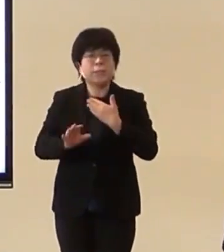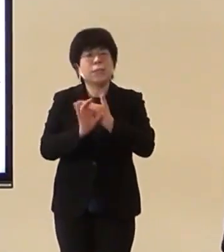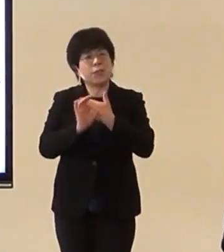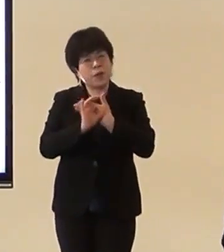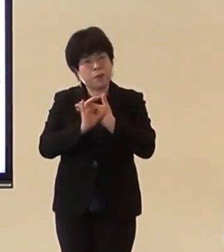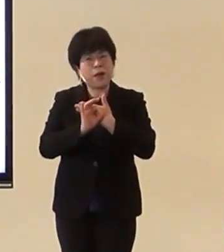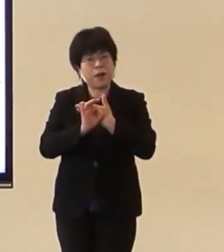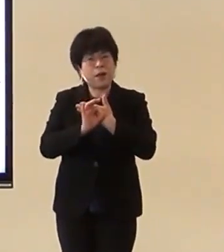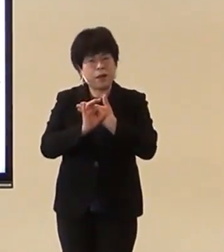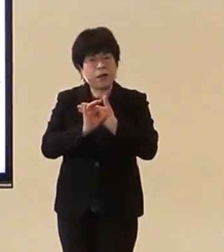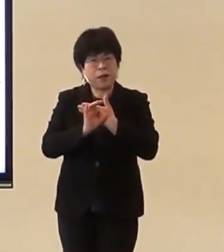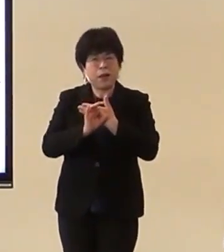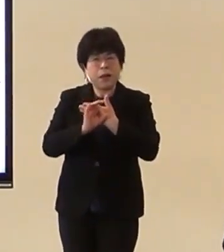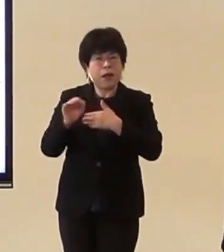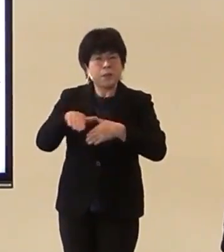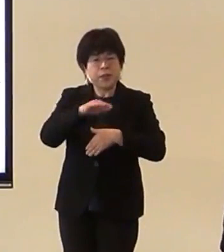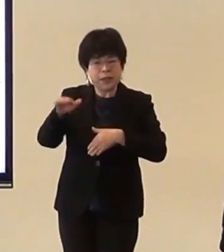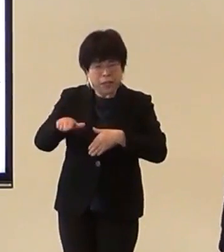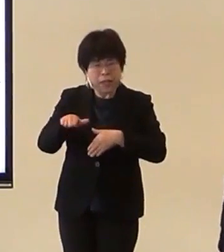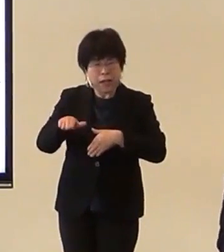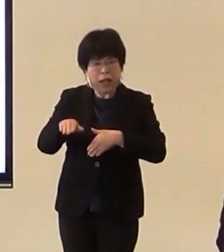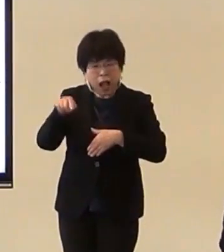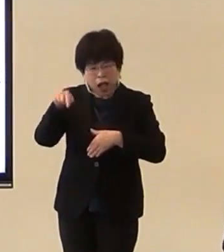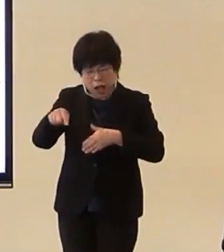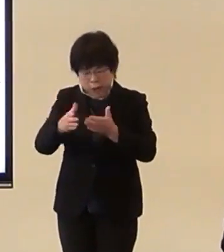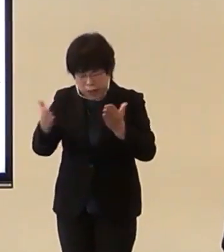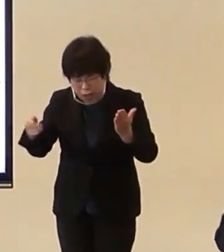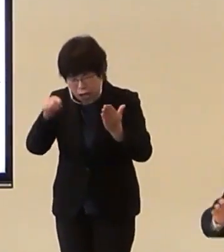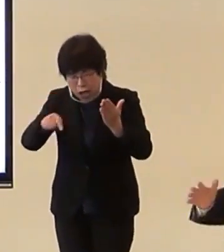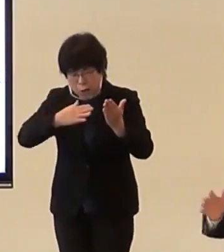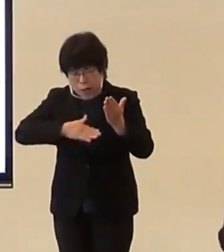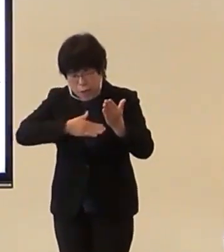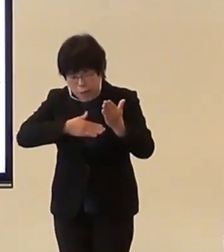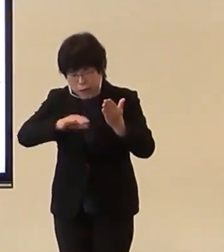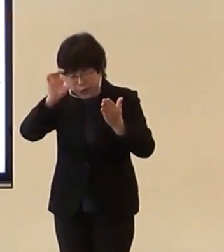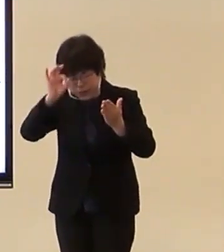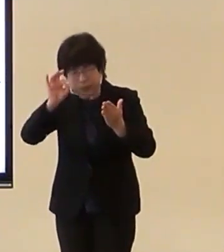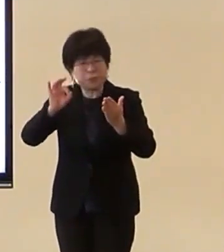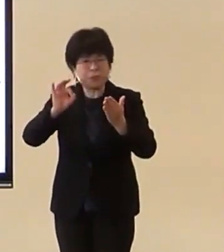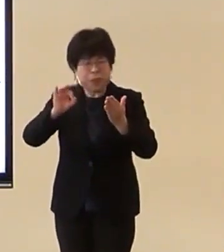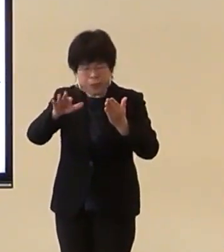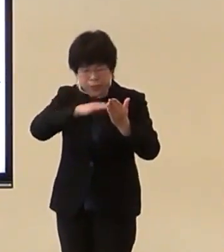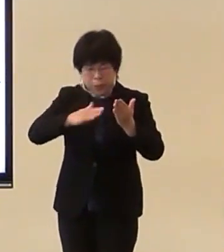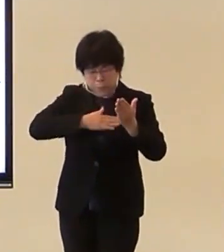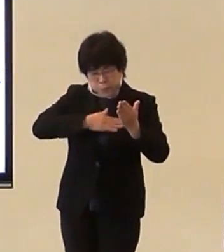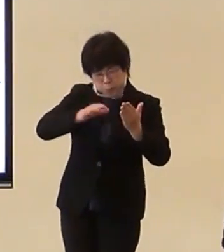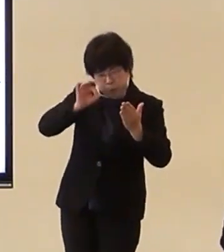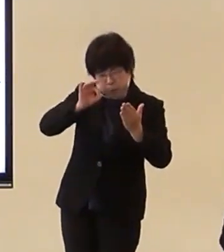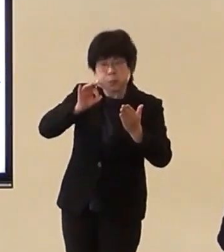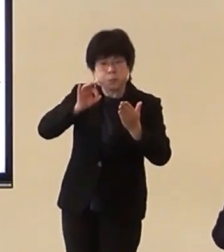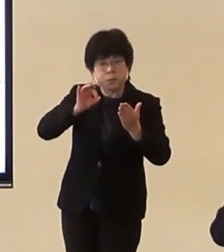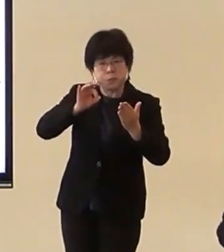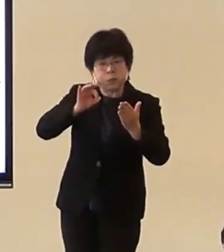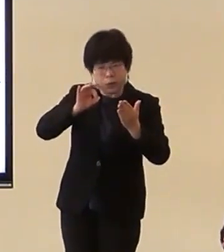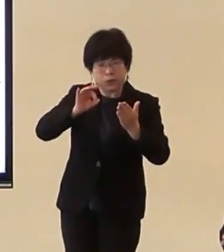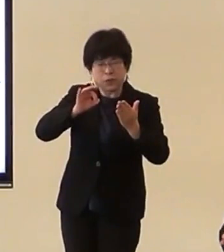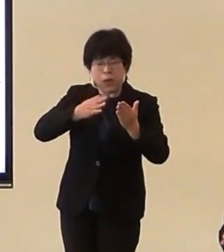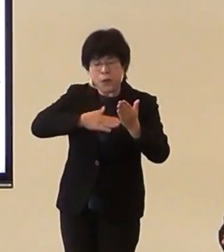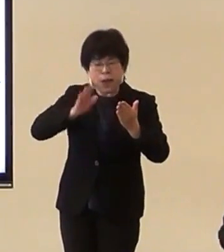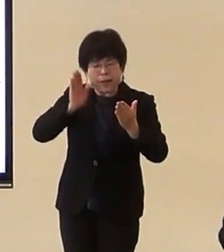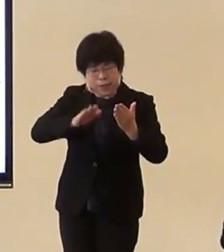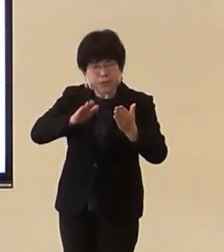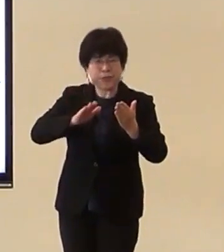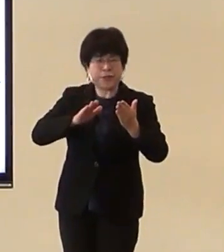いいじゃんねって言ったらいいじゃんねって答えられるようなマニュアルにしないと、なんかそのやっぱりそこのところの親しくて分かりやすく